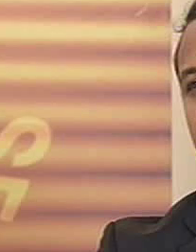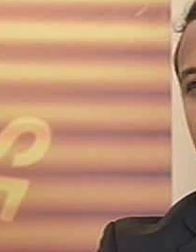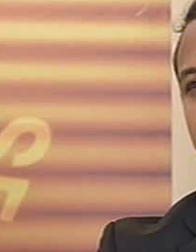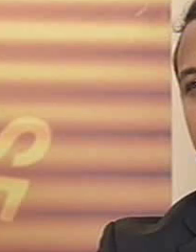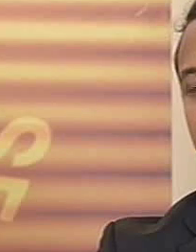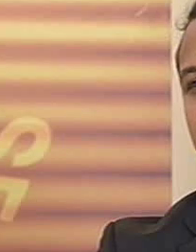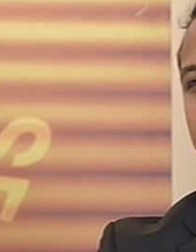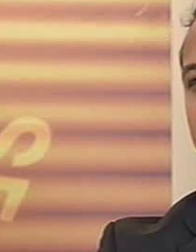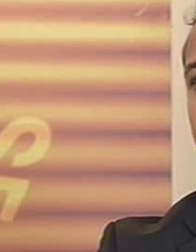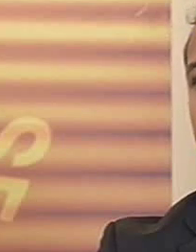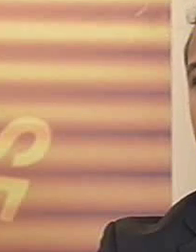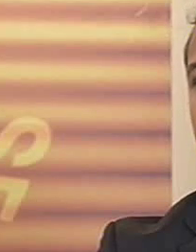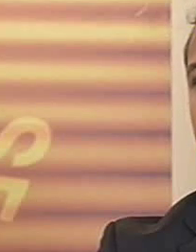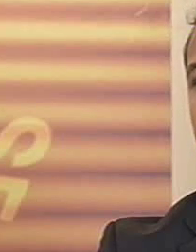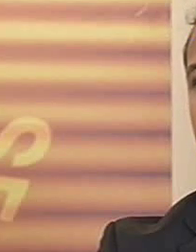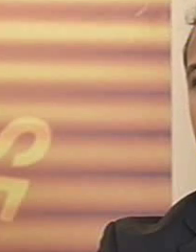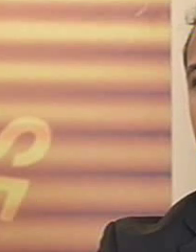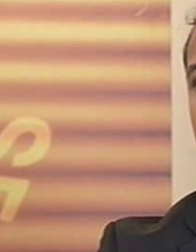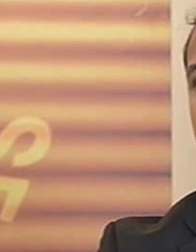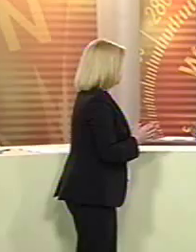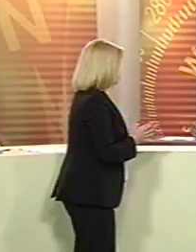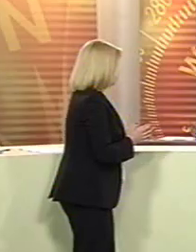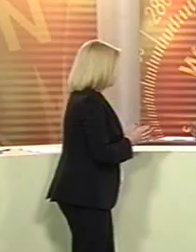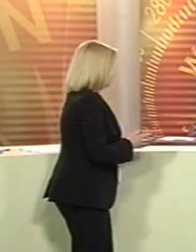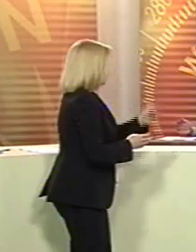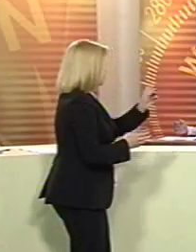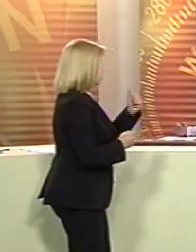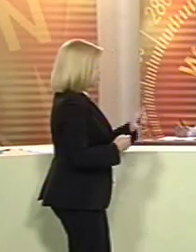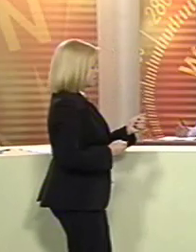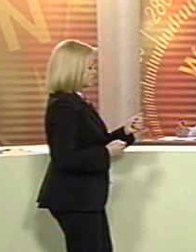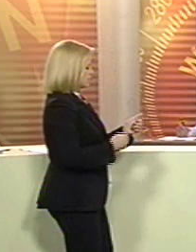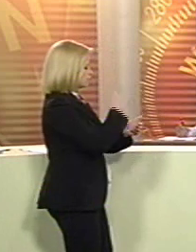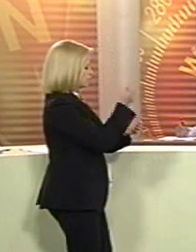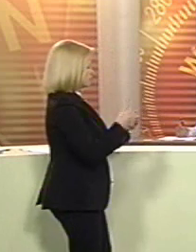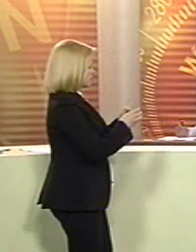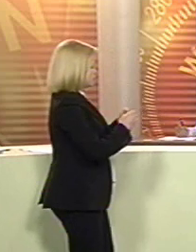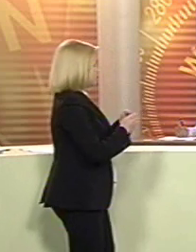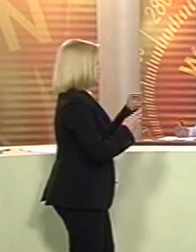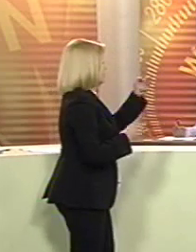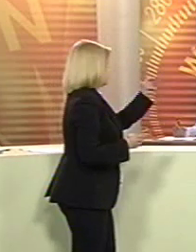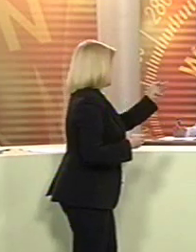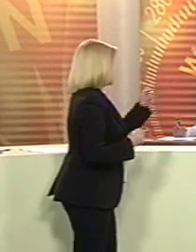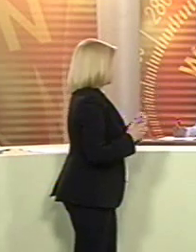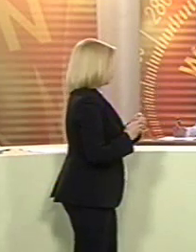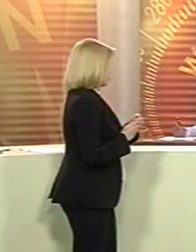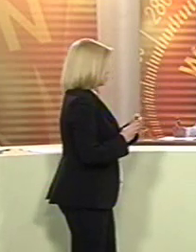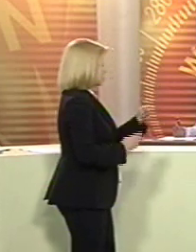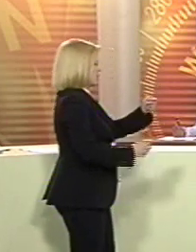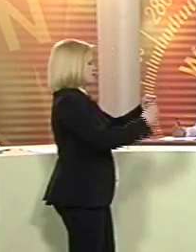relação que diz respeito a qualquer ponto do seu estado civil. Então, quando eu te apresentei que o seu estado civil é formado por três aferições,